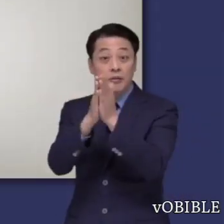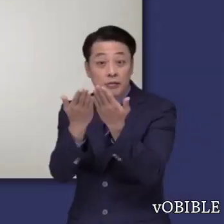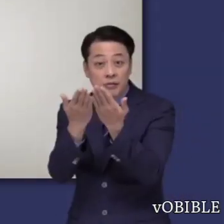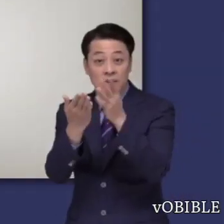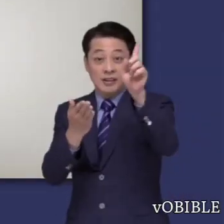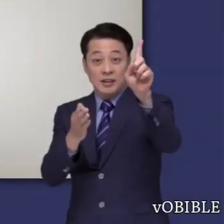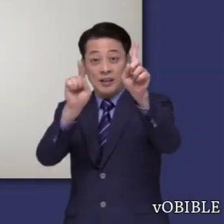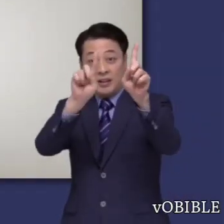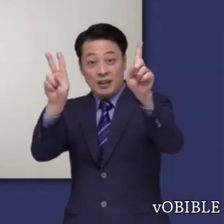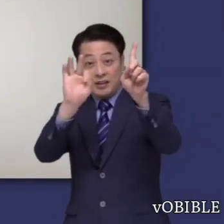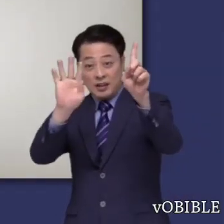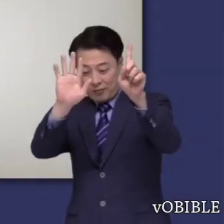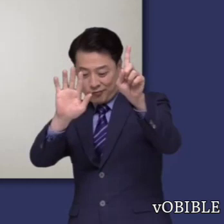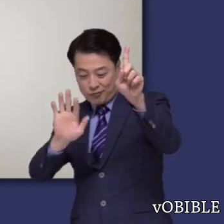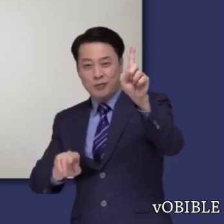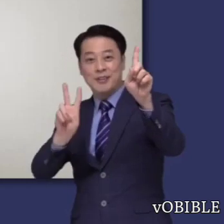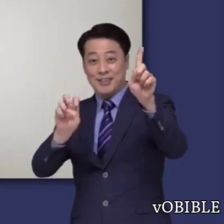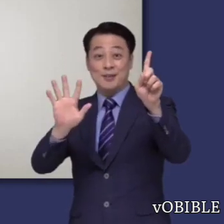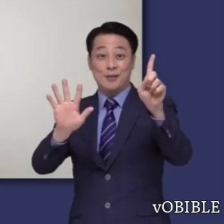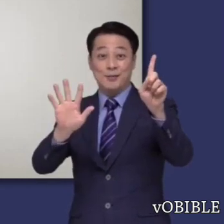腓利门书只有25节。